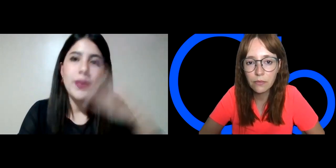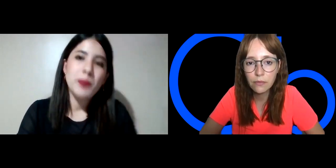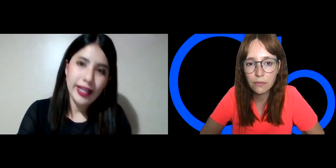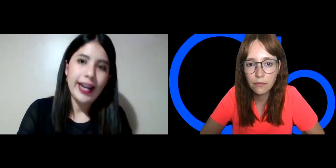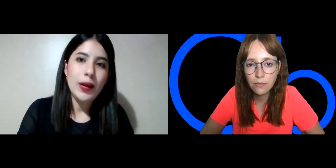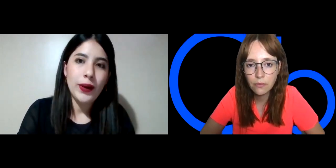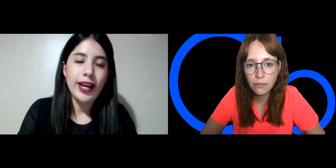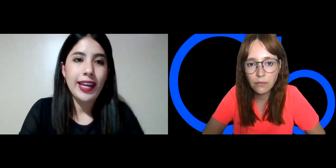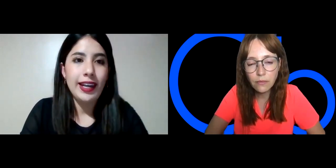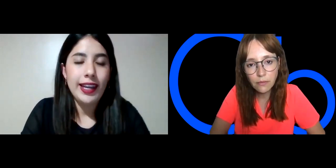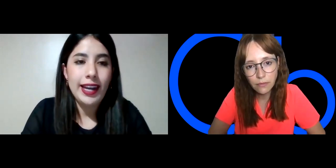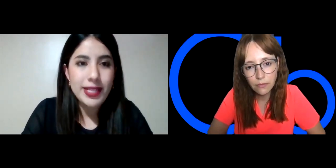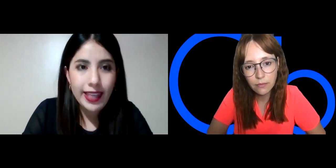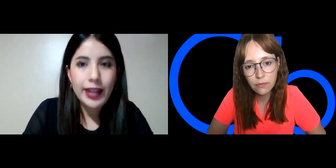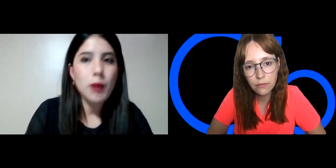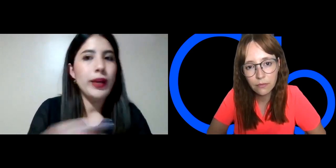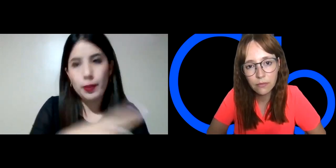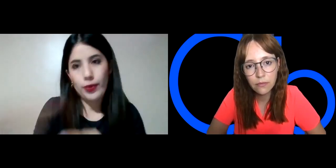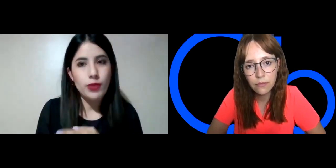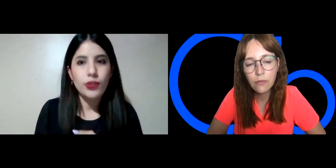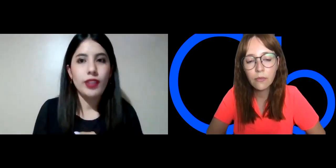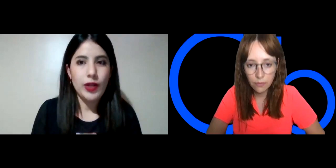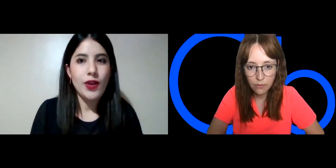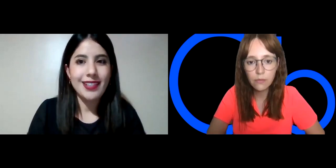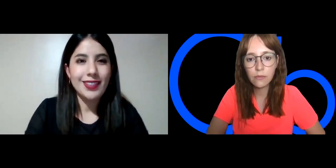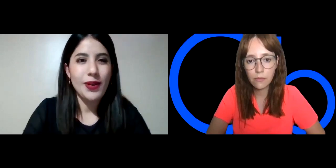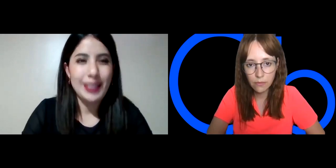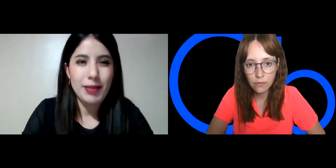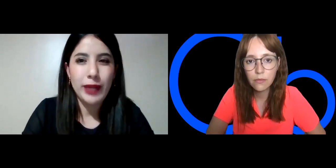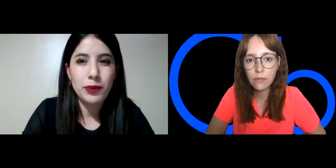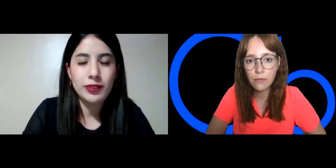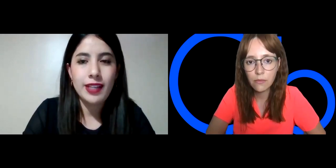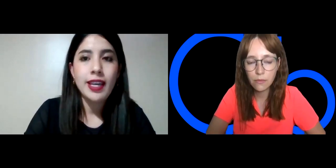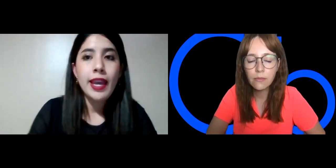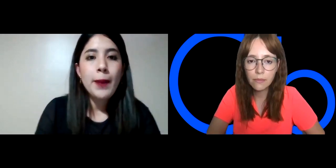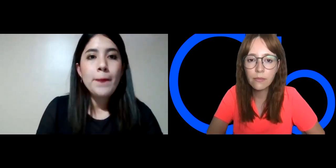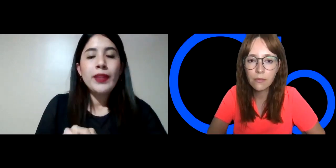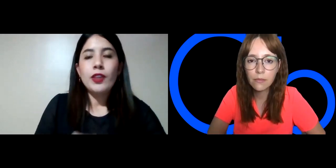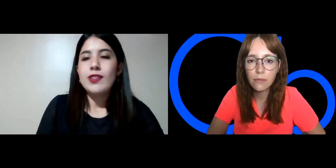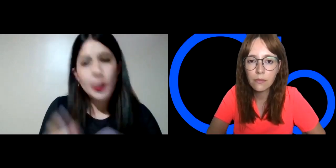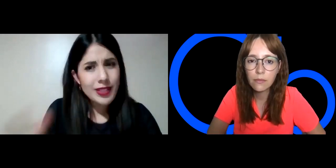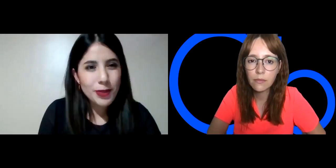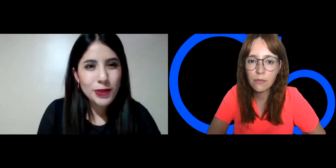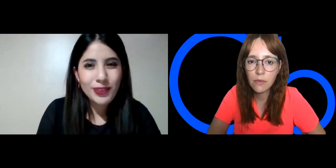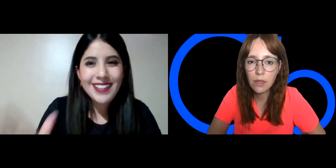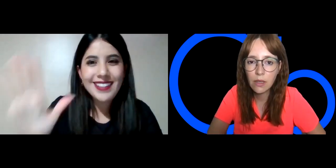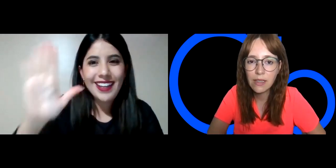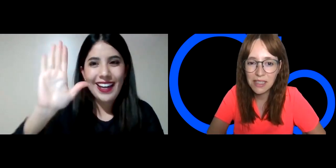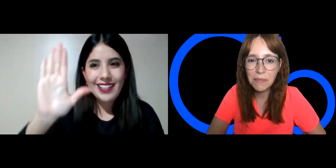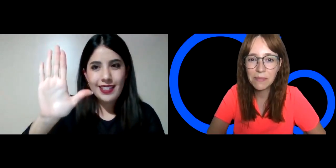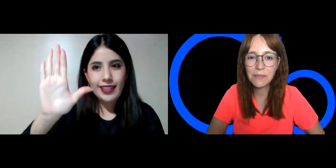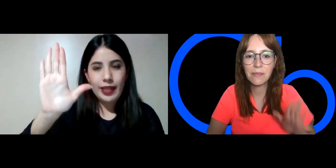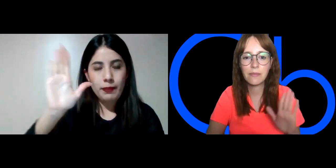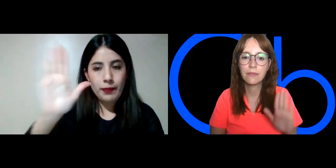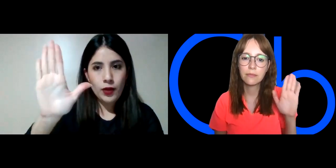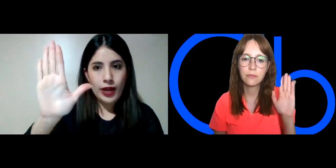Quiero explicar ahora el abecedario para que podamos continuar con las demás preguntas. Entonces, si lo hacemos juntas, es